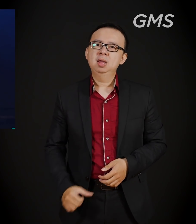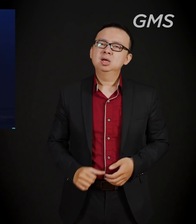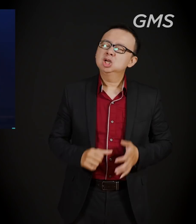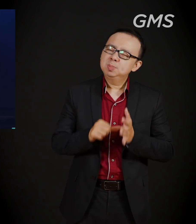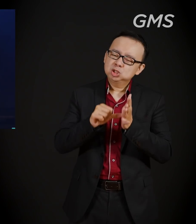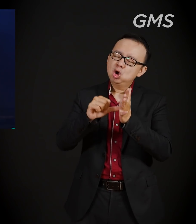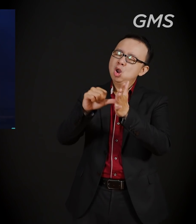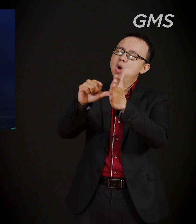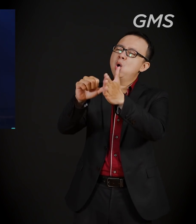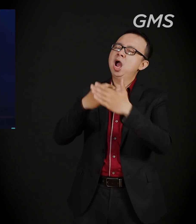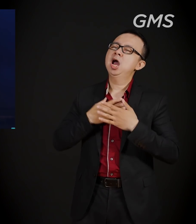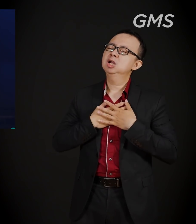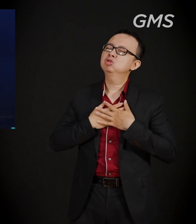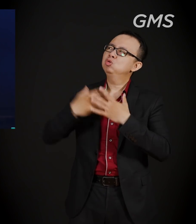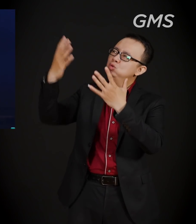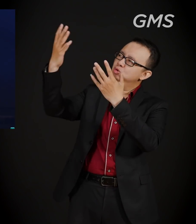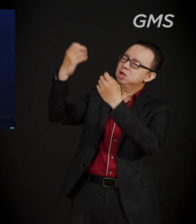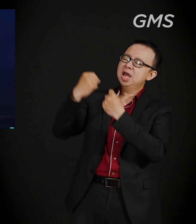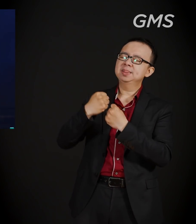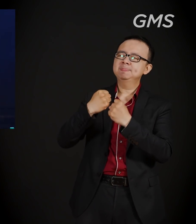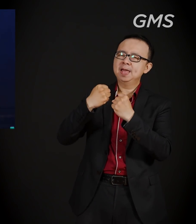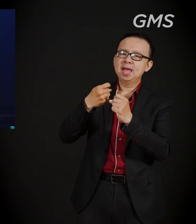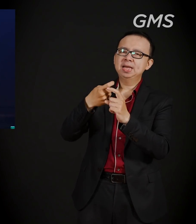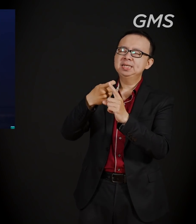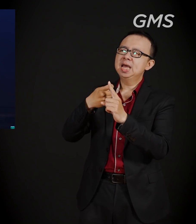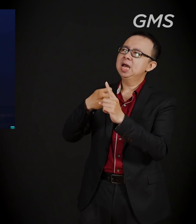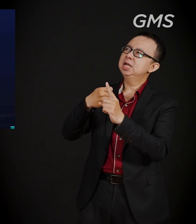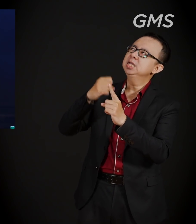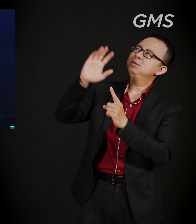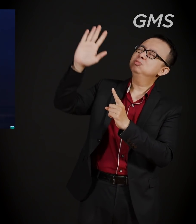pertolonganku datang dari-Mu.